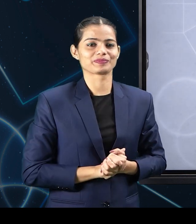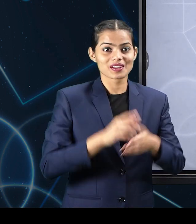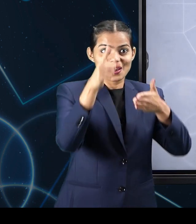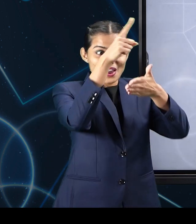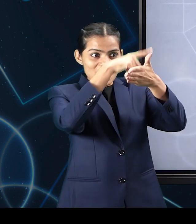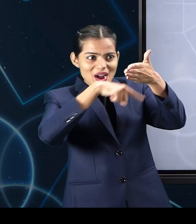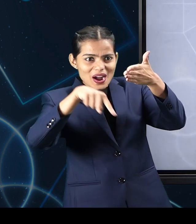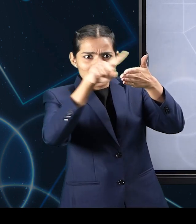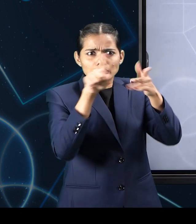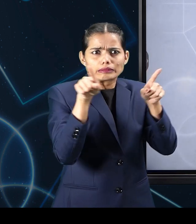సెక్టార్.